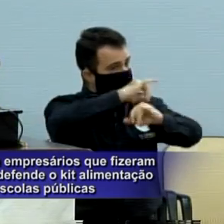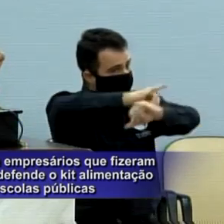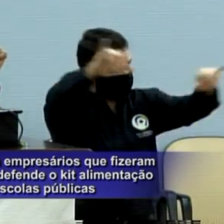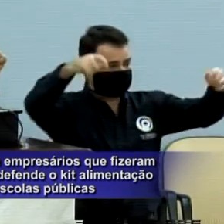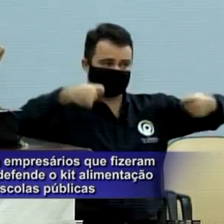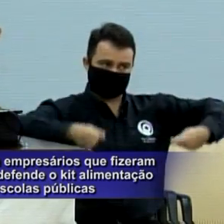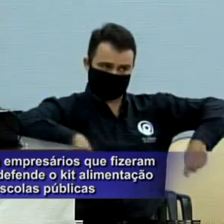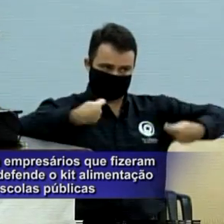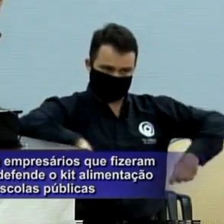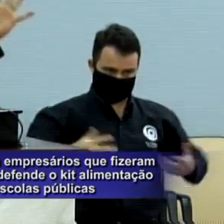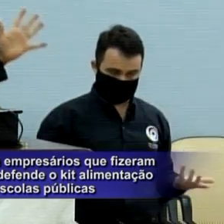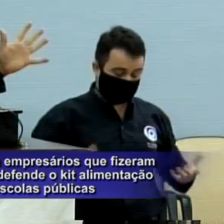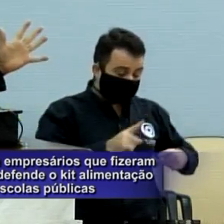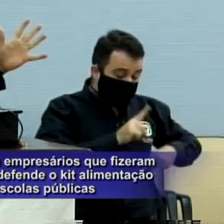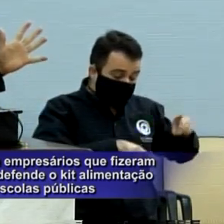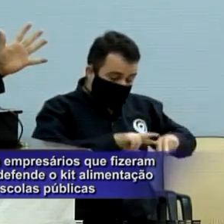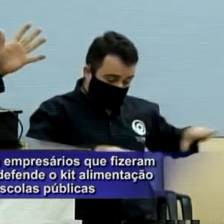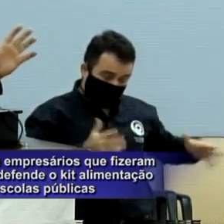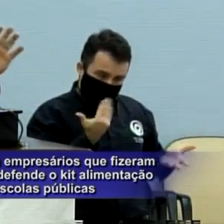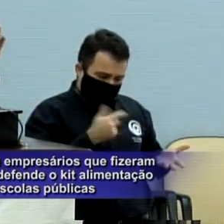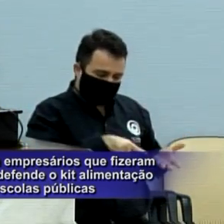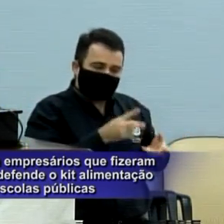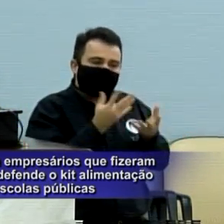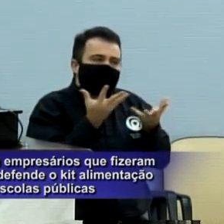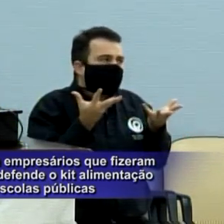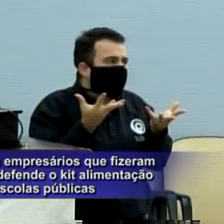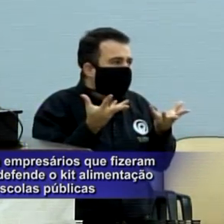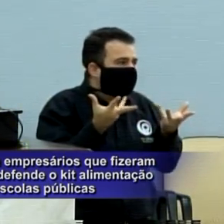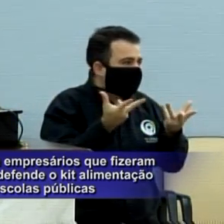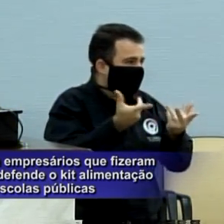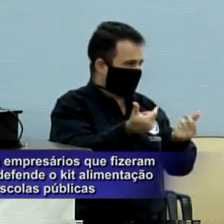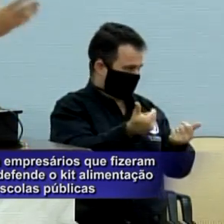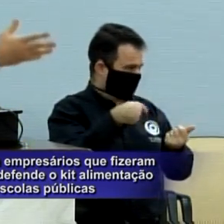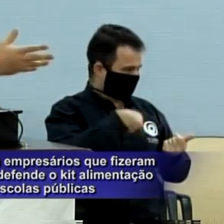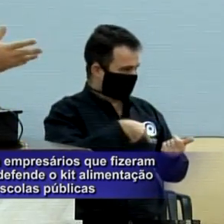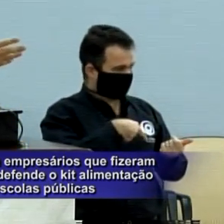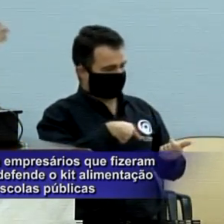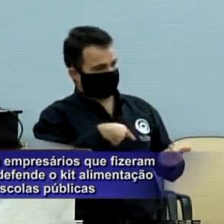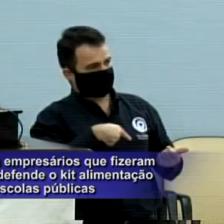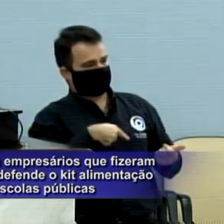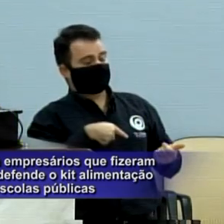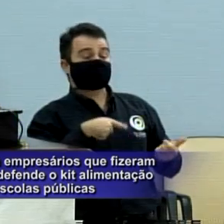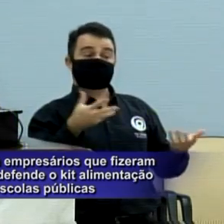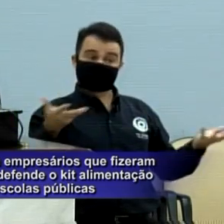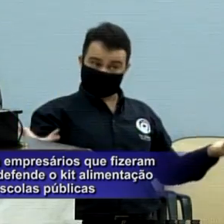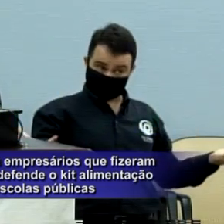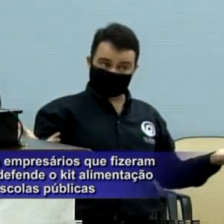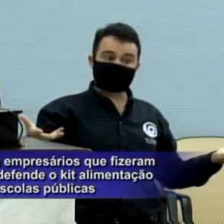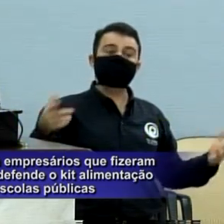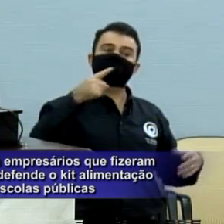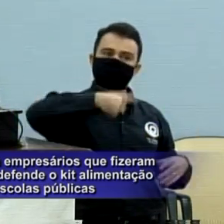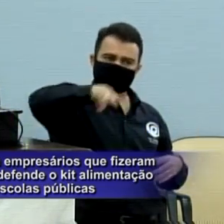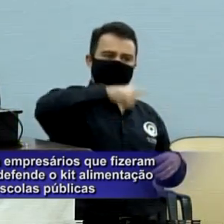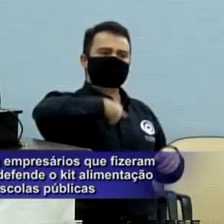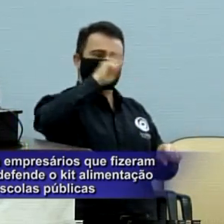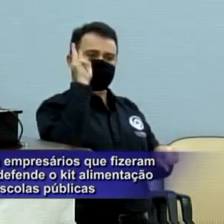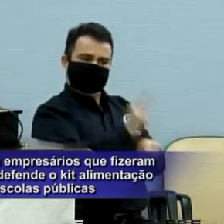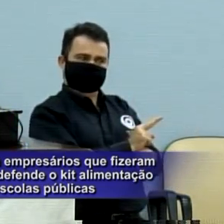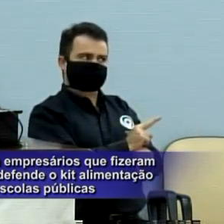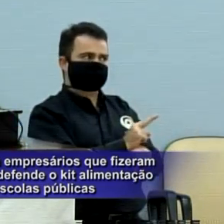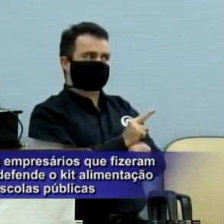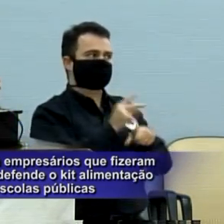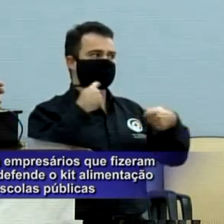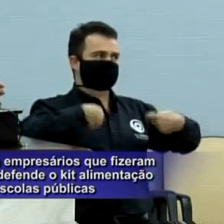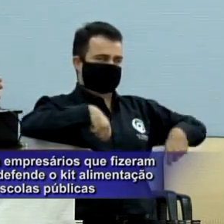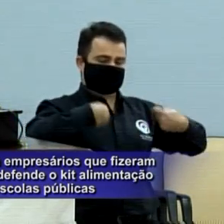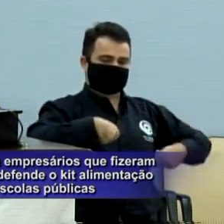Quanto à qualidade do kit, aí sim nós podemos e devemos estar fiscalizando. Eu e